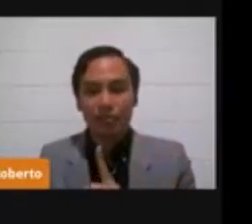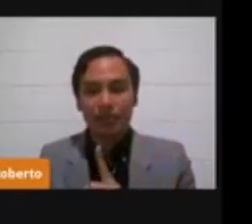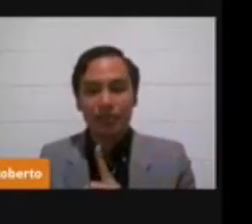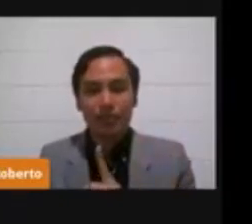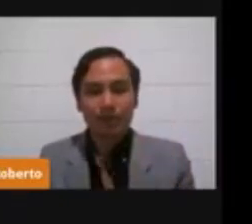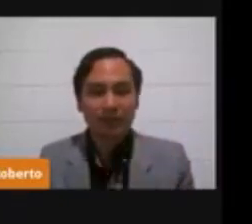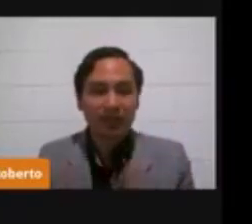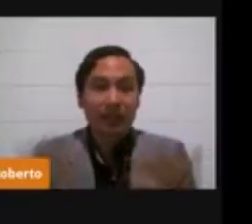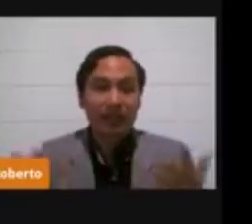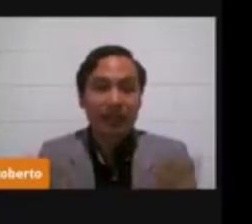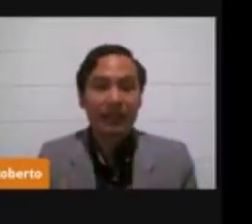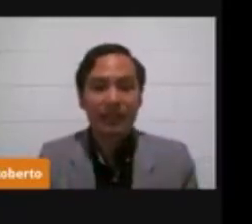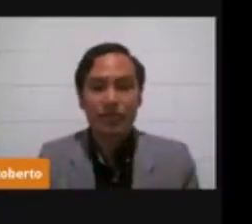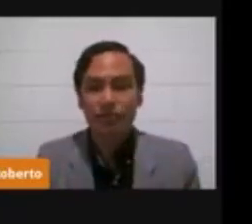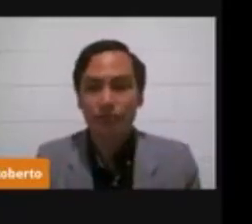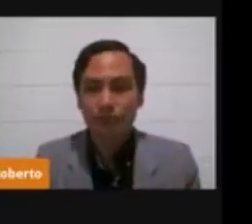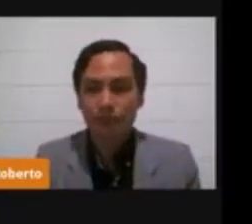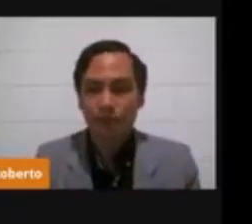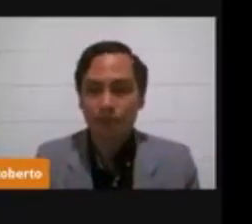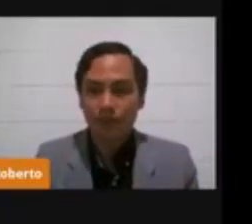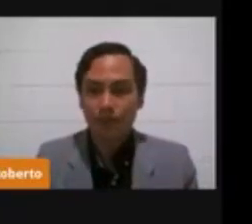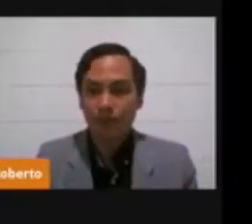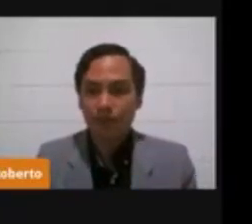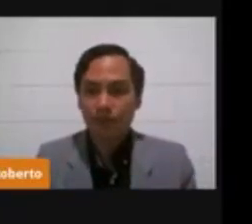derechos humanos. ¿Qué derechos?